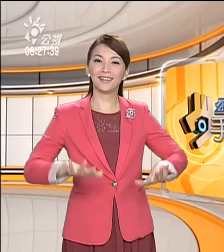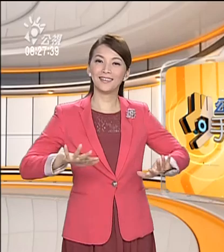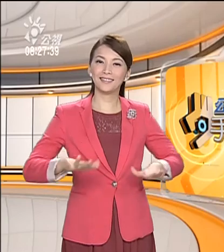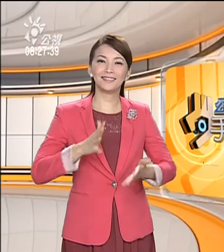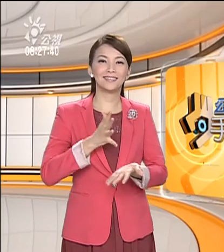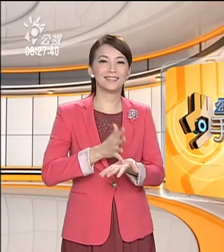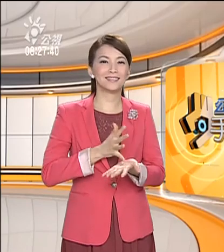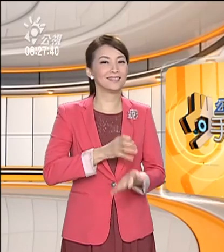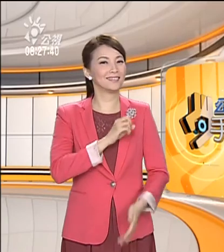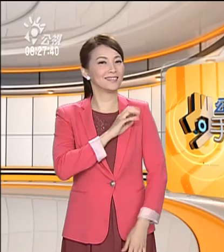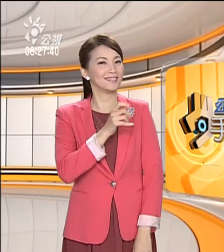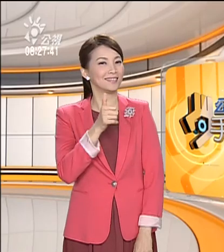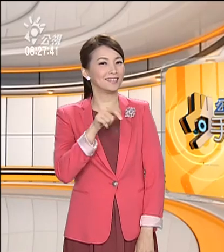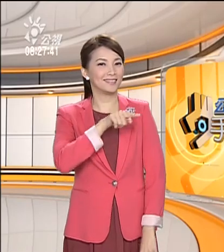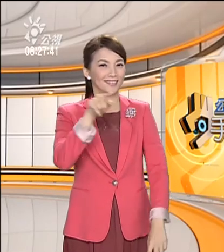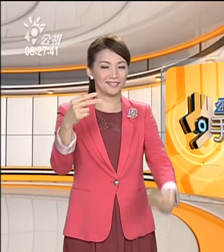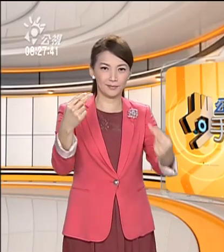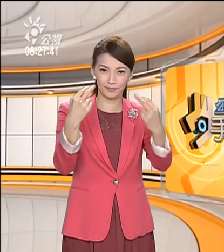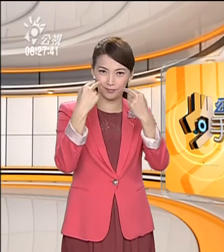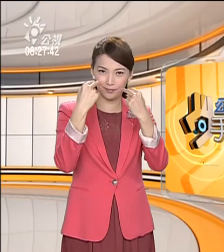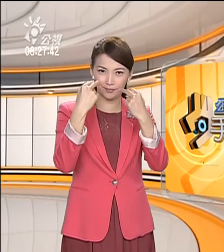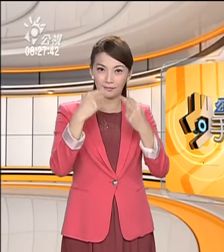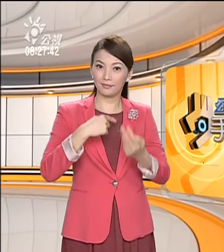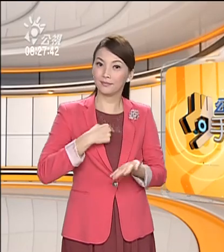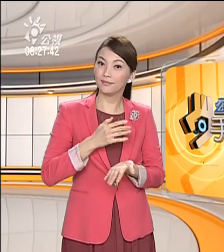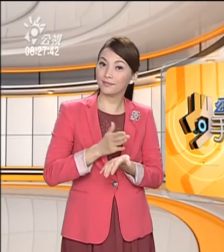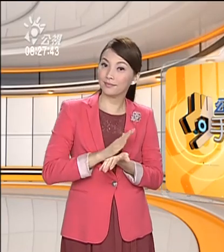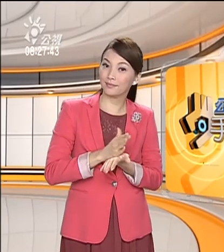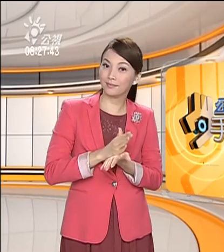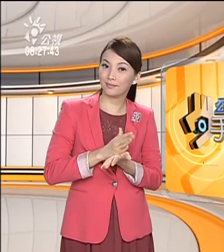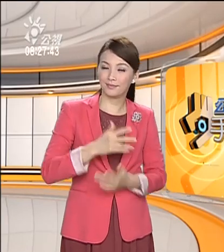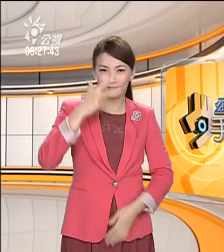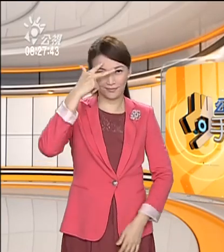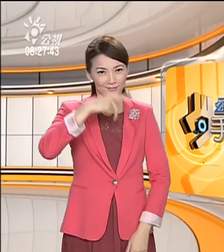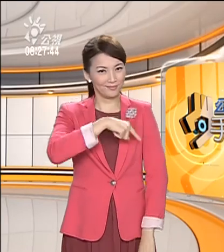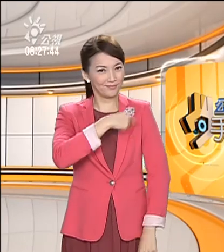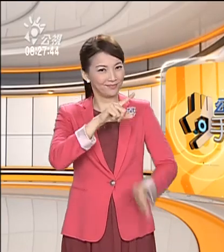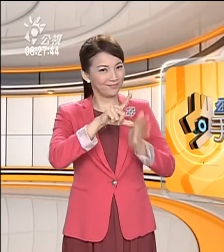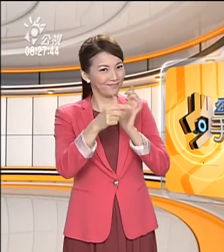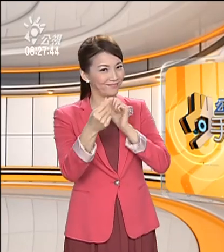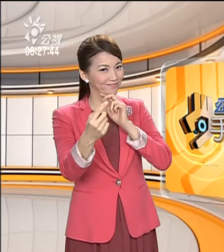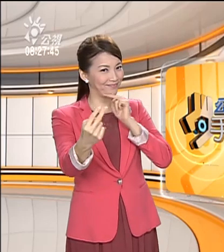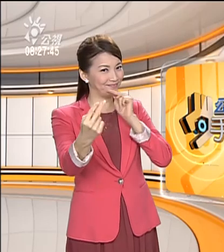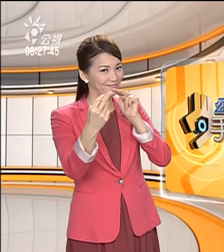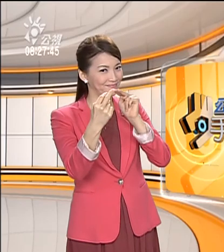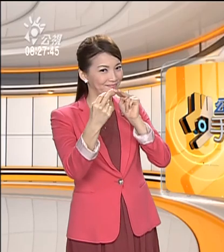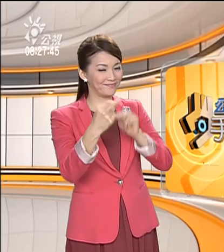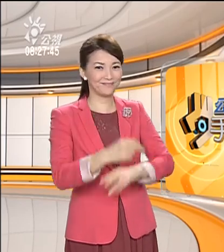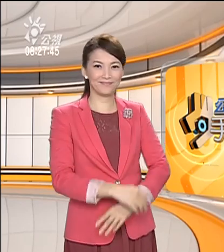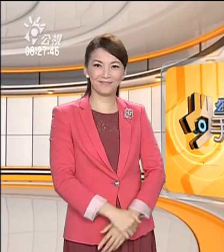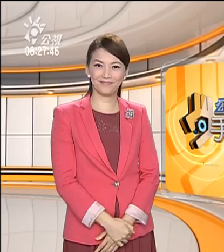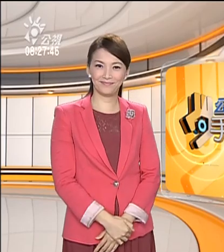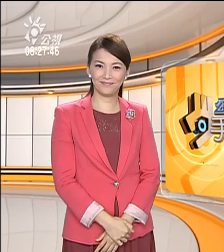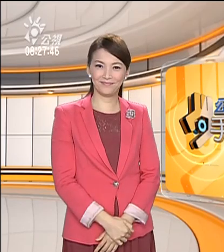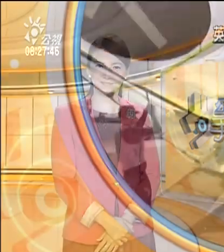感谢您收看这一节的手语新闻，我是王小叔，下周同一时间再会。